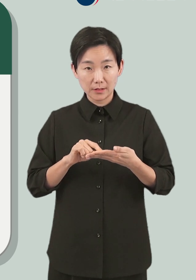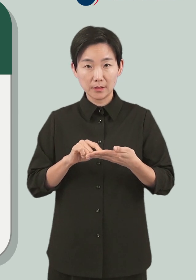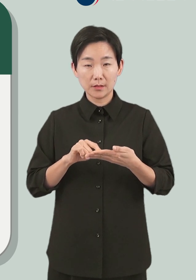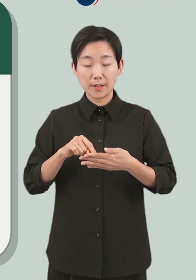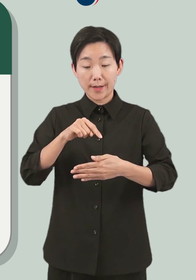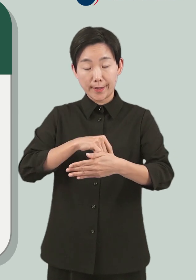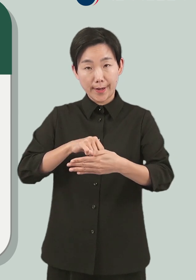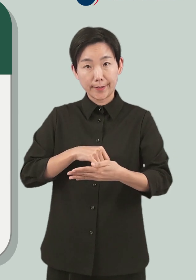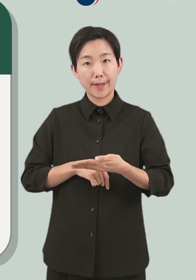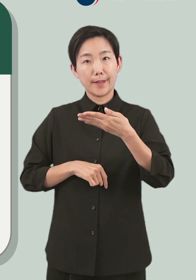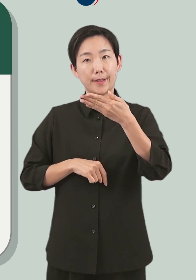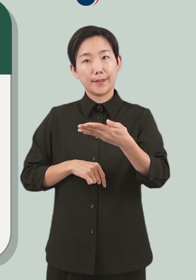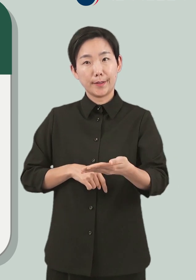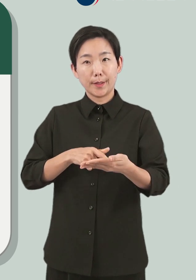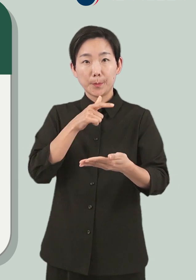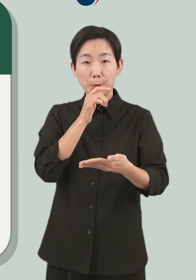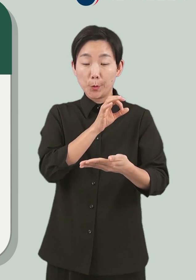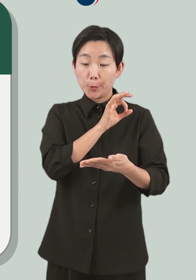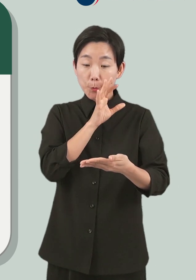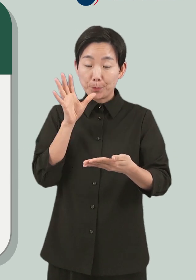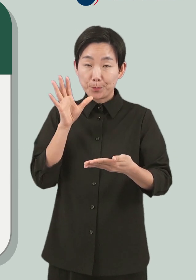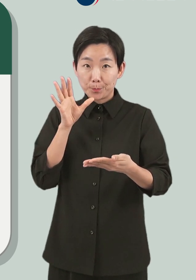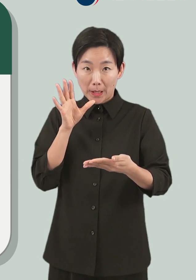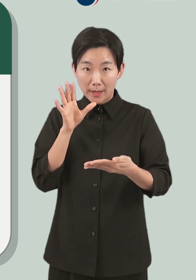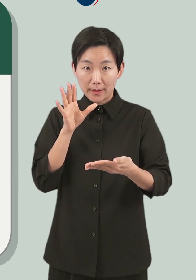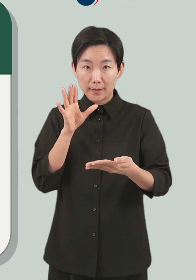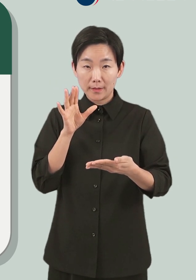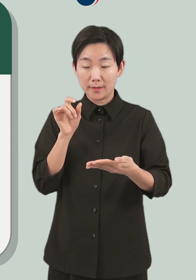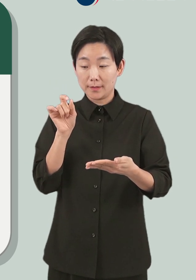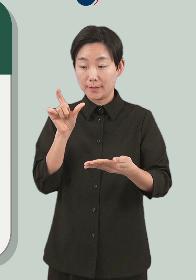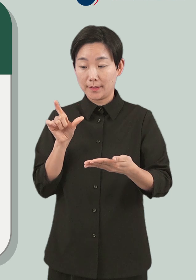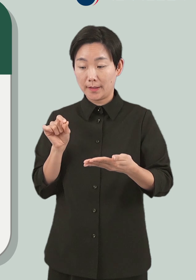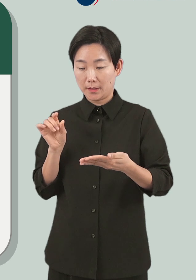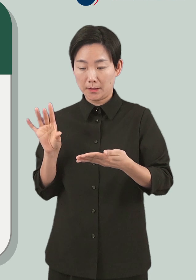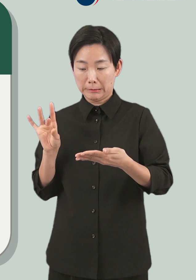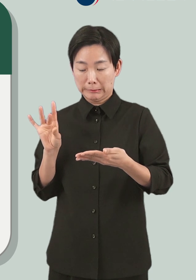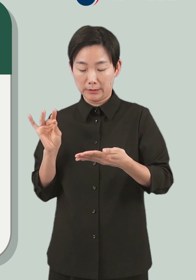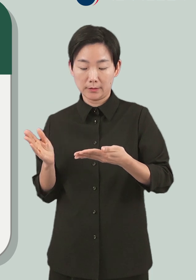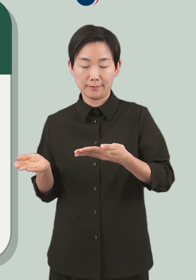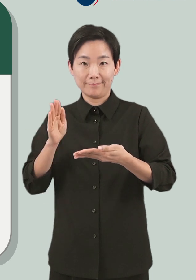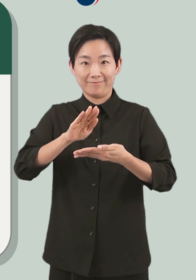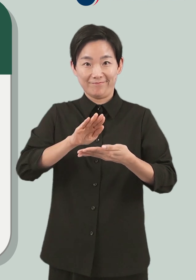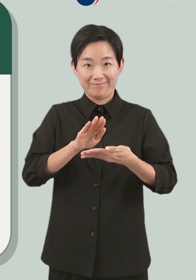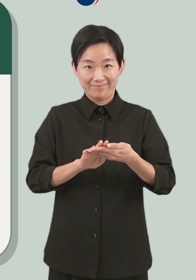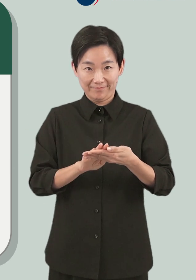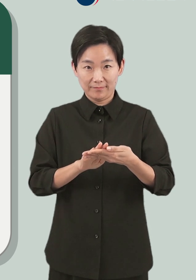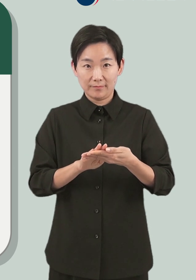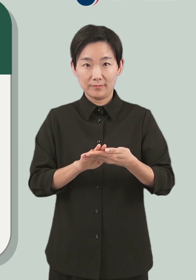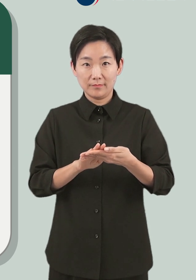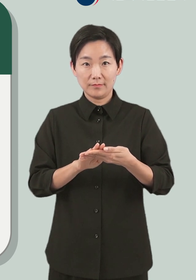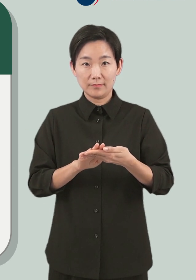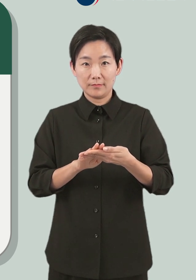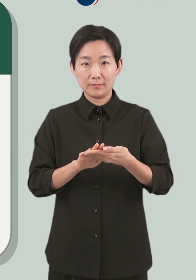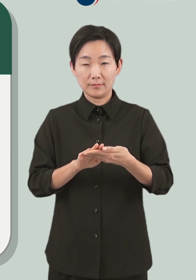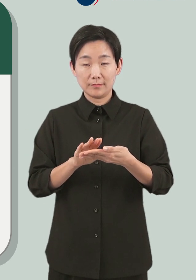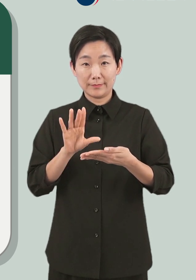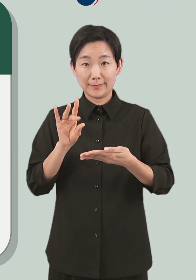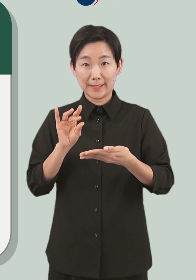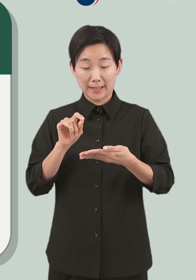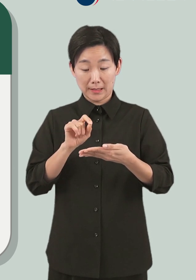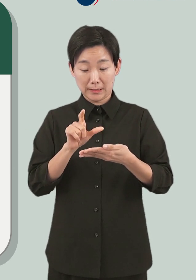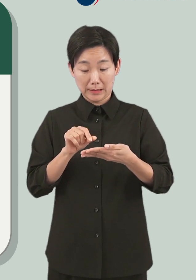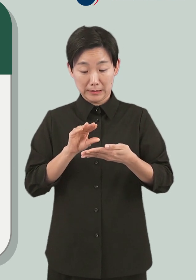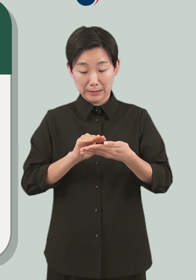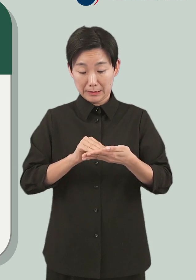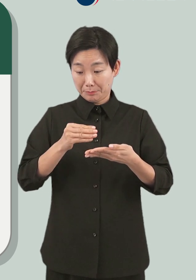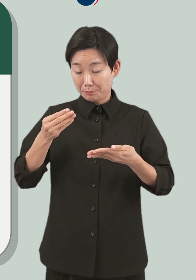패드의 표면은 실온 상태에서 충분히 건조한 후 세제를 부착해야 합니다. 패드에서 제거한 젤은